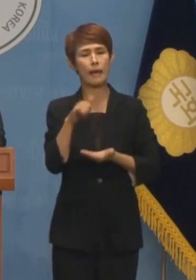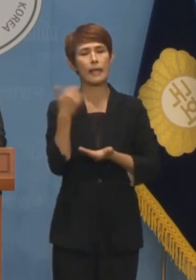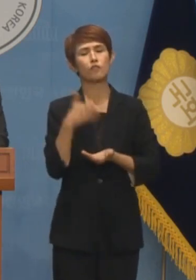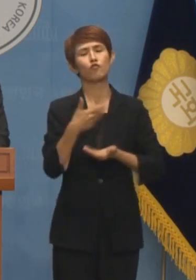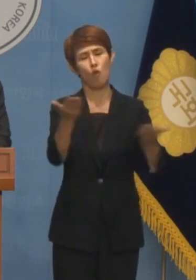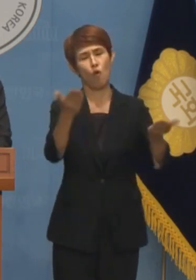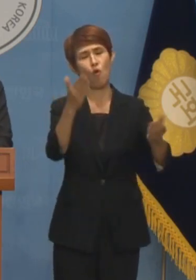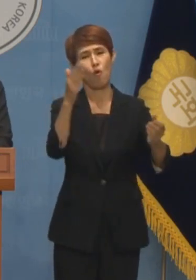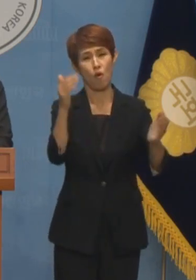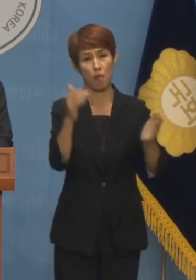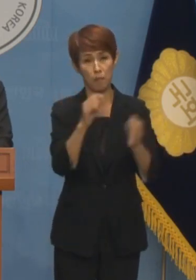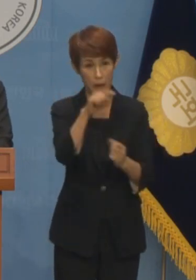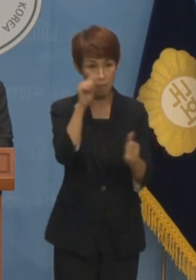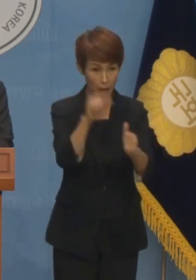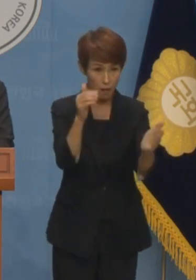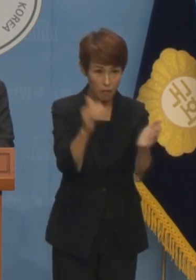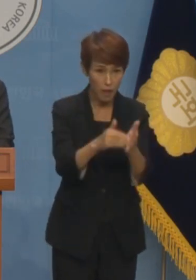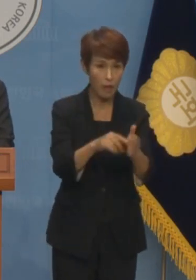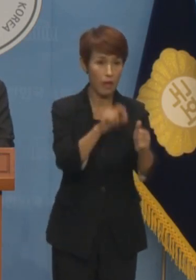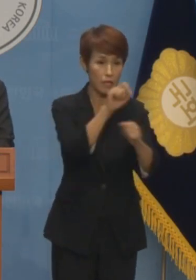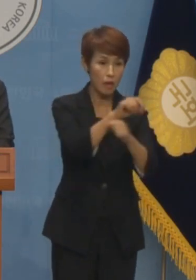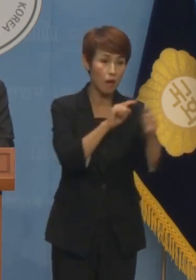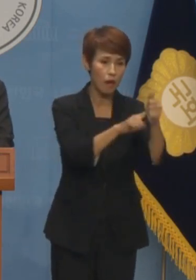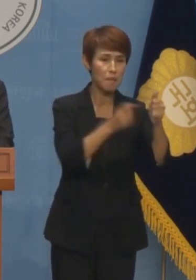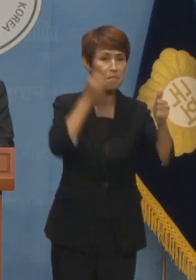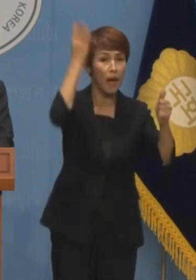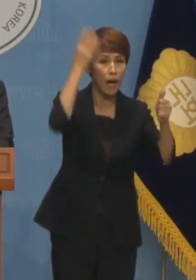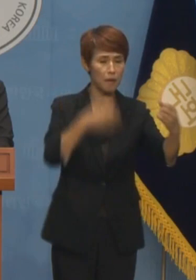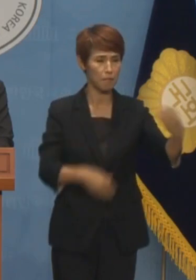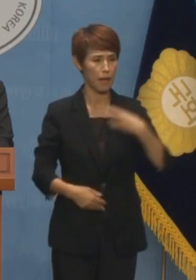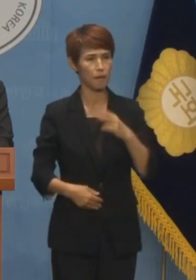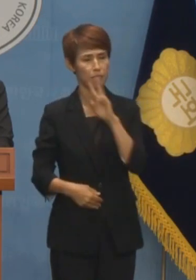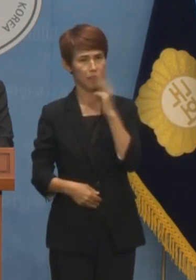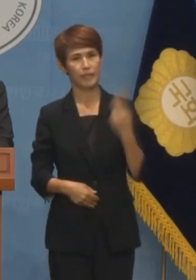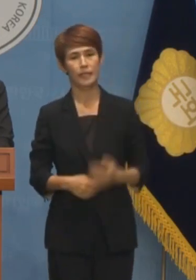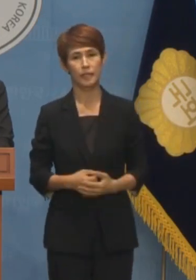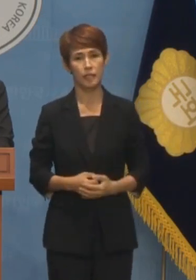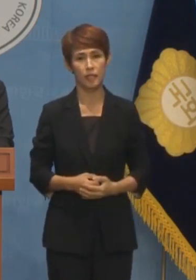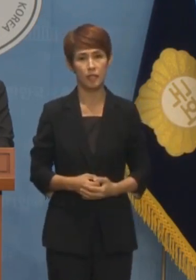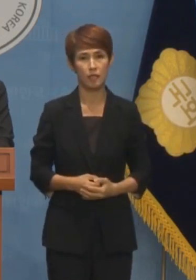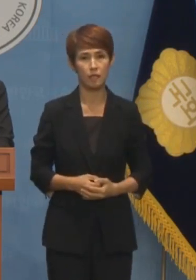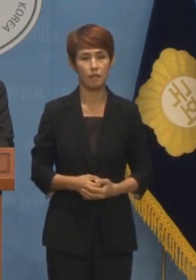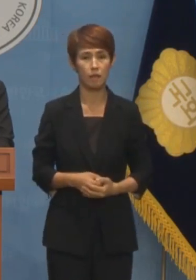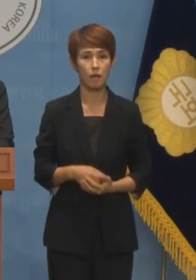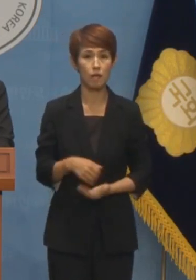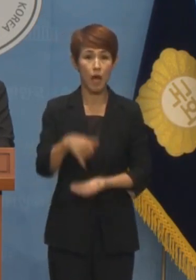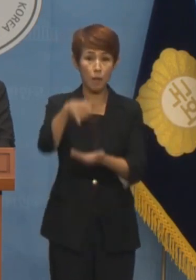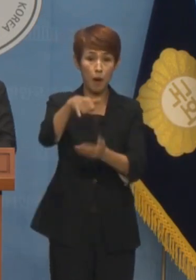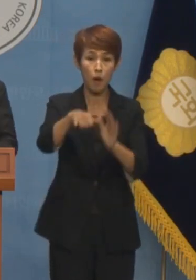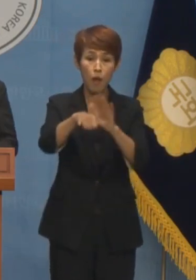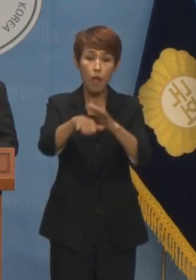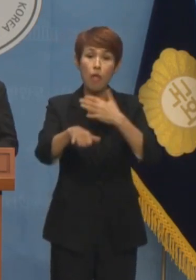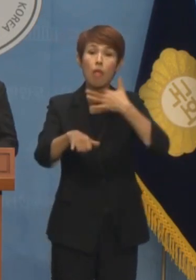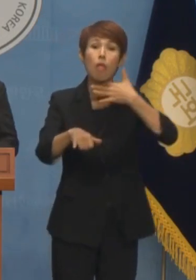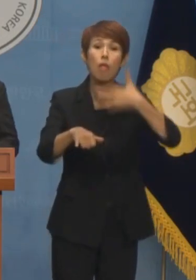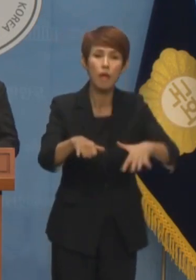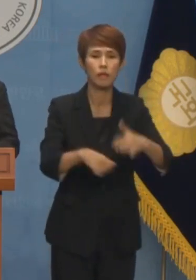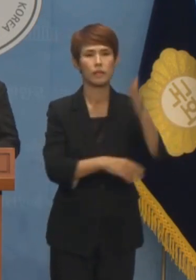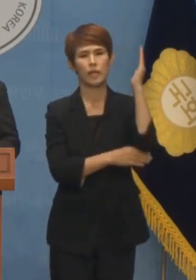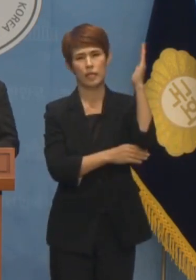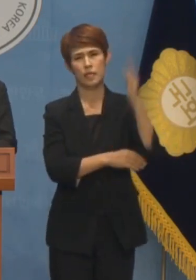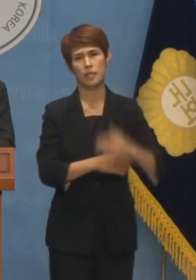실무자가 깜빡 잊었다고 합니다. 심지어 이제는 가방에 손도 안 댔다는 말까지